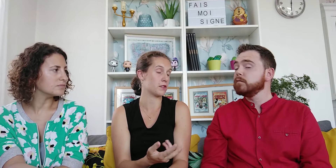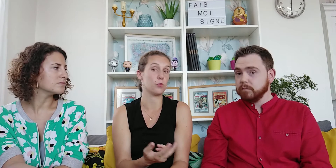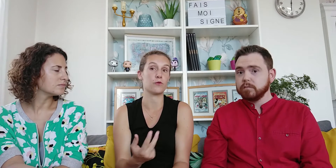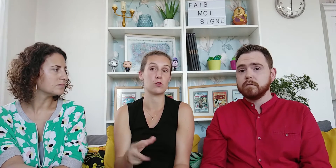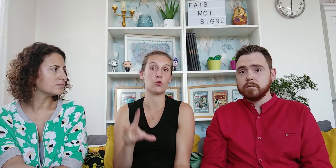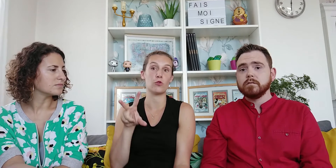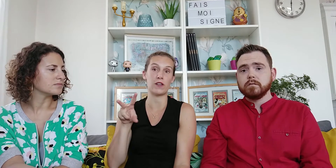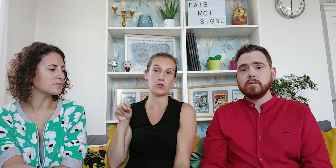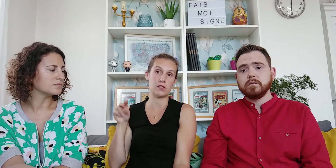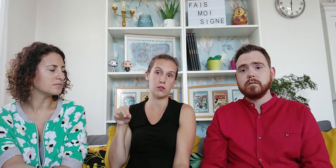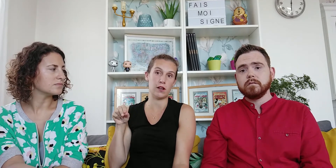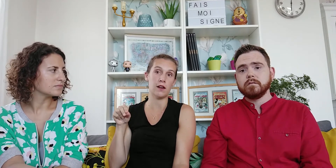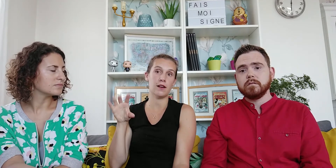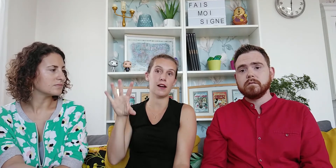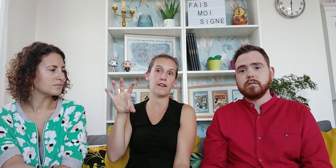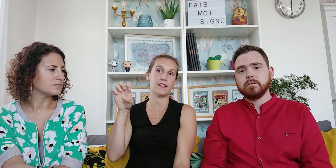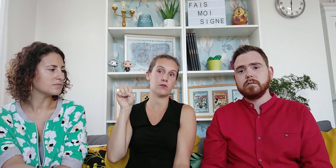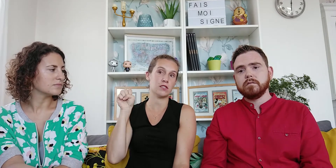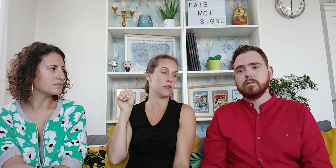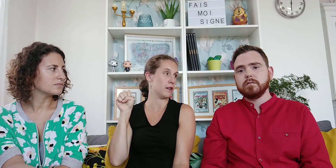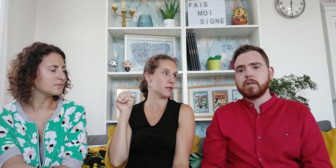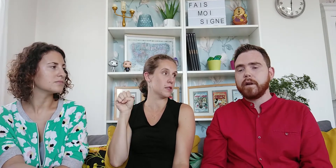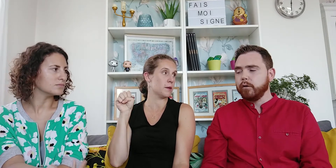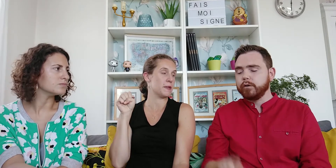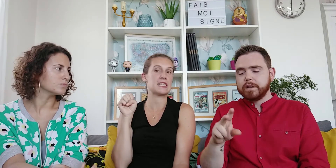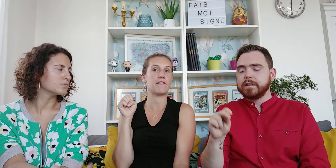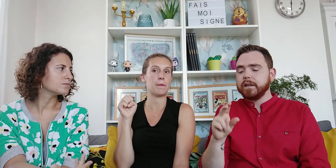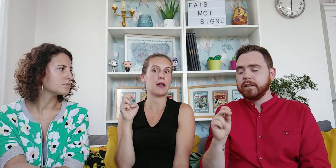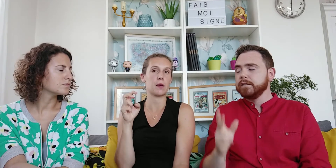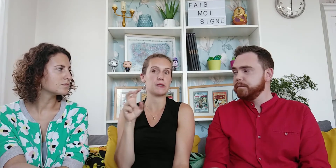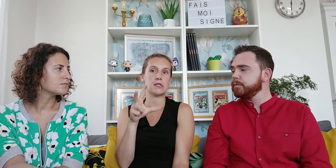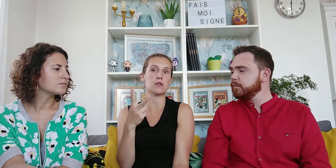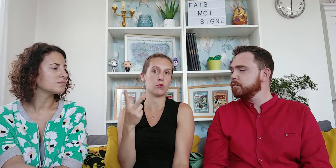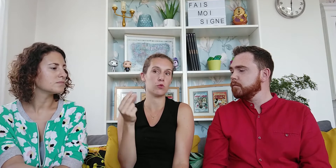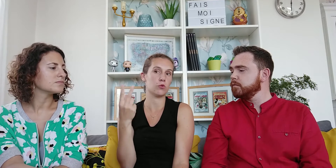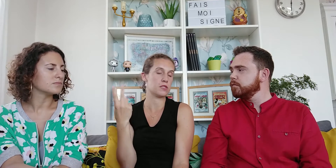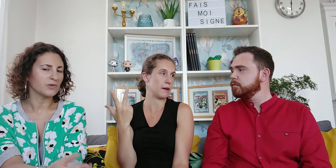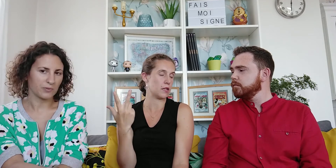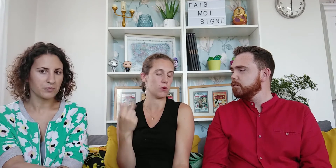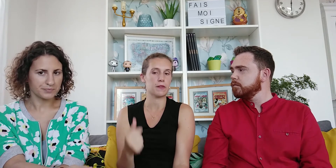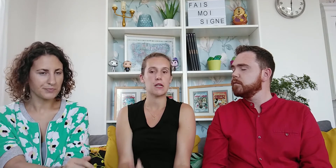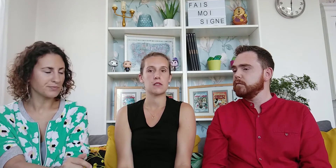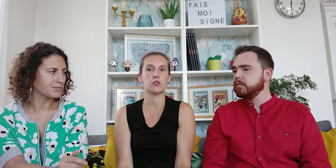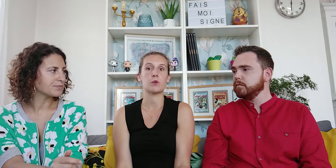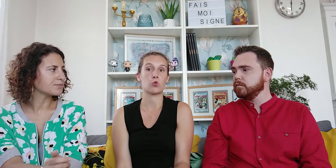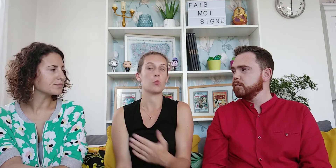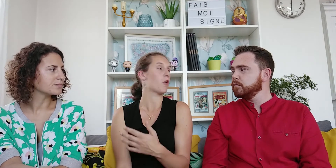exemple, mon fils, au lieu de faire ce signe-là, a fait ce signe-là. Parce qu'il n'avait pas la capacité de séparer les deux. Ça n'empêche qu'on comprend quand